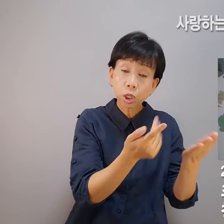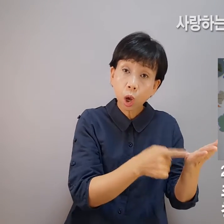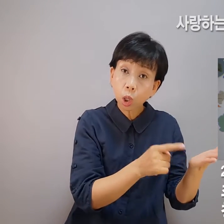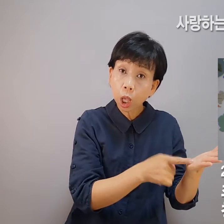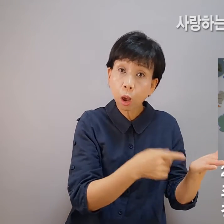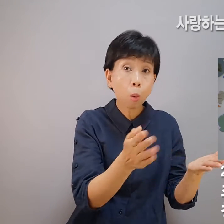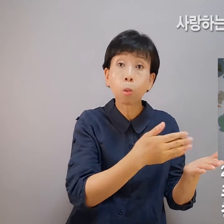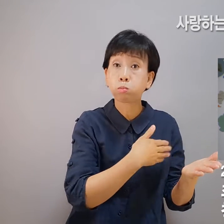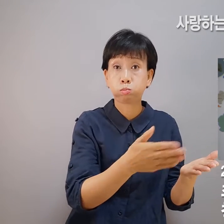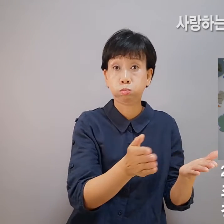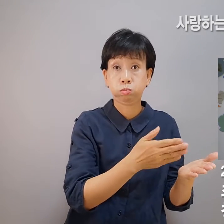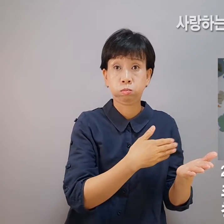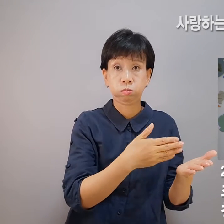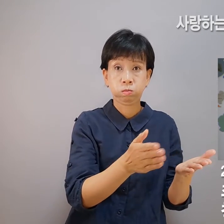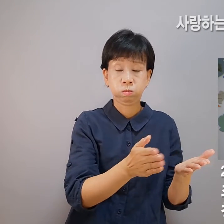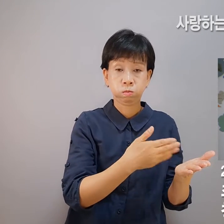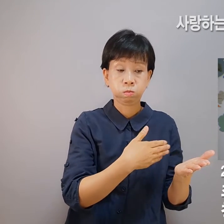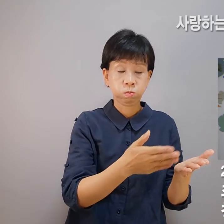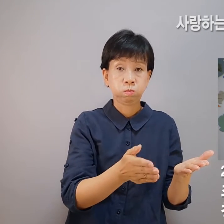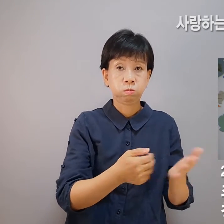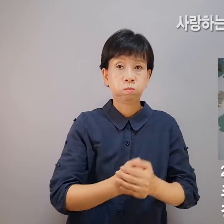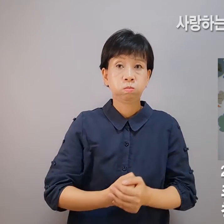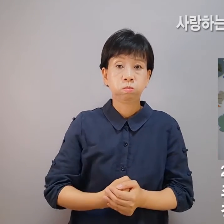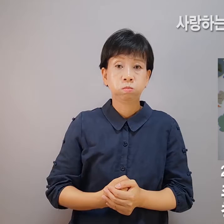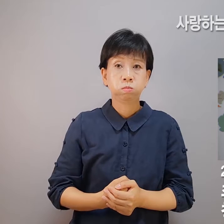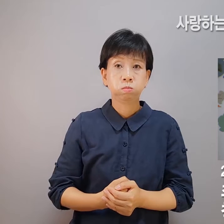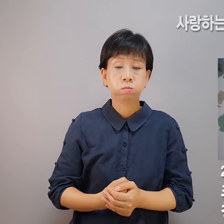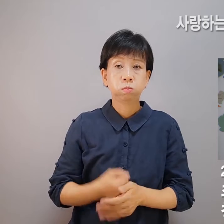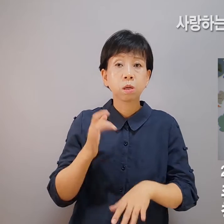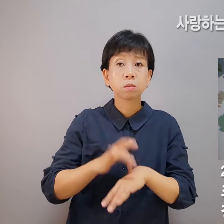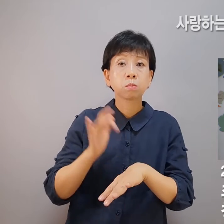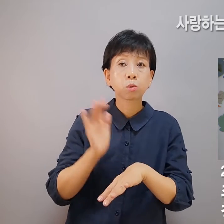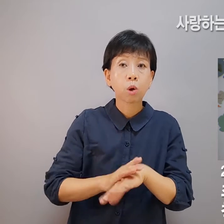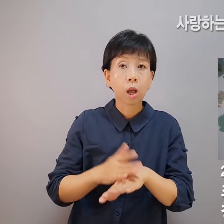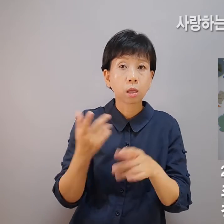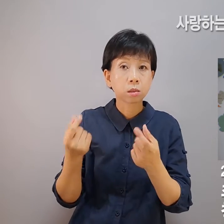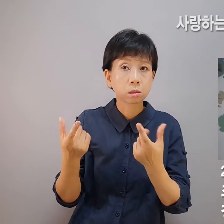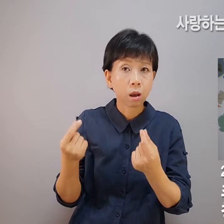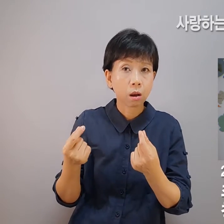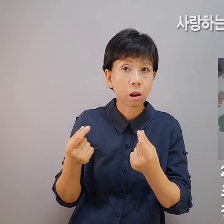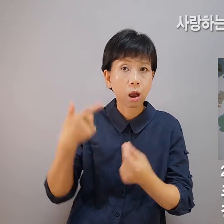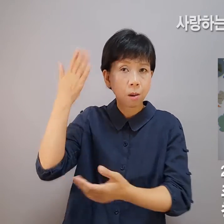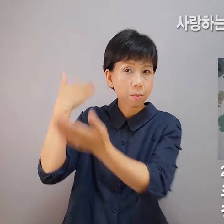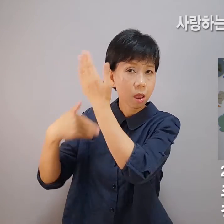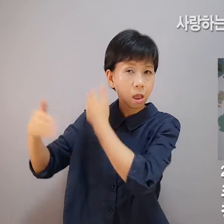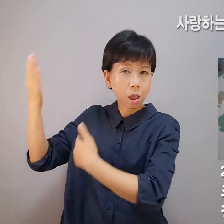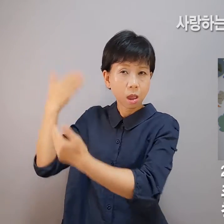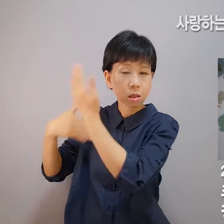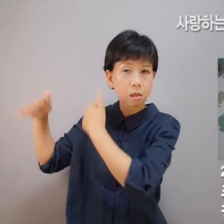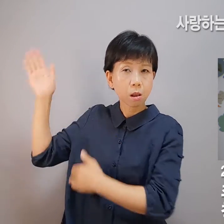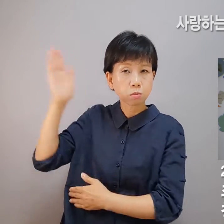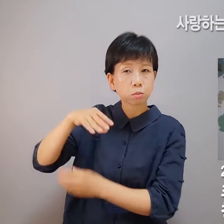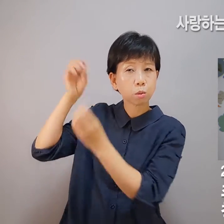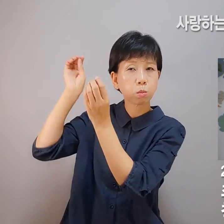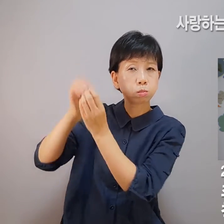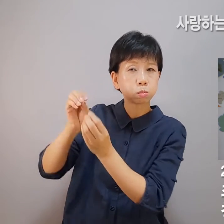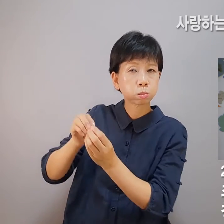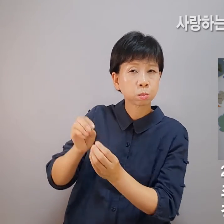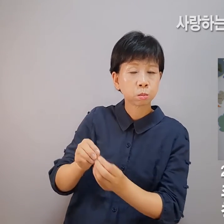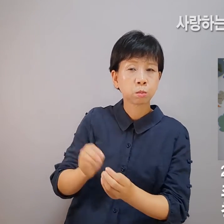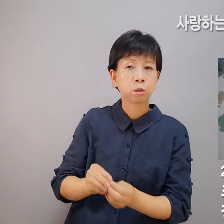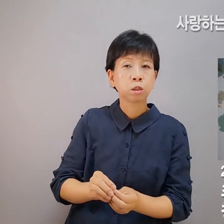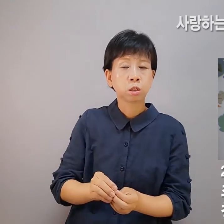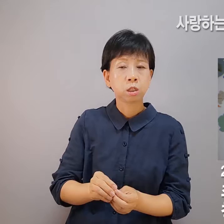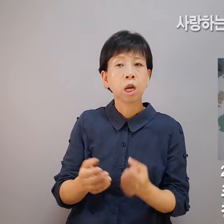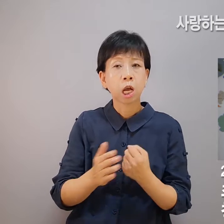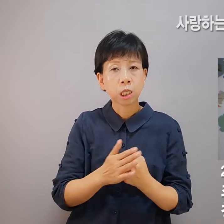가운을 입어야 된다 성경에 표현된 거 아무것도 없어요. 오랫동안 입다 보니까 가운이 자연스러워진 거죠. 그래서 안 입으면 뭔가 앞에서